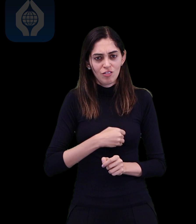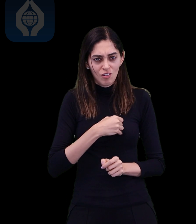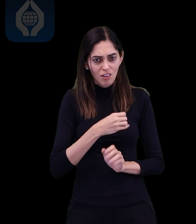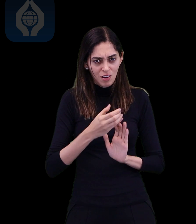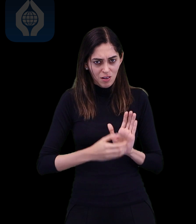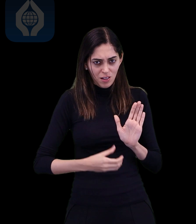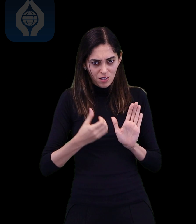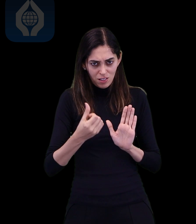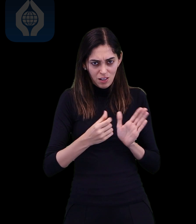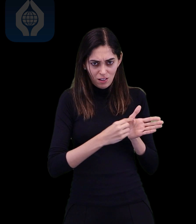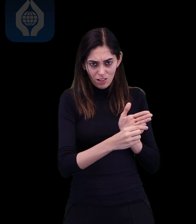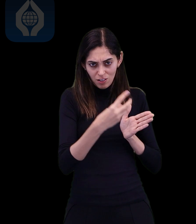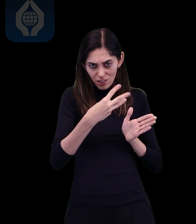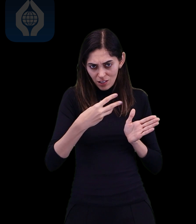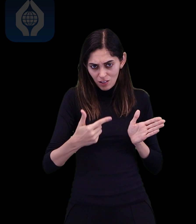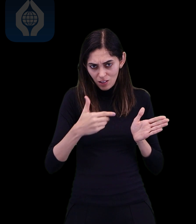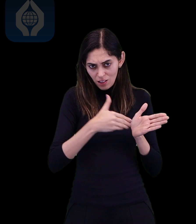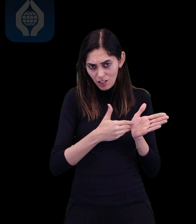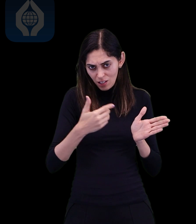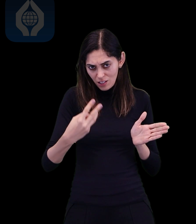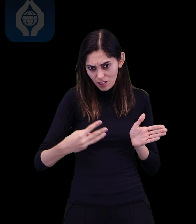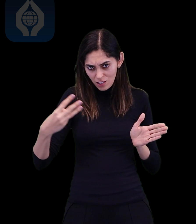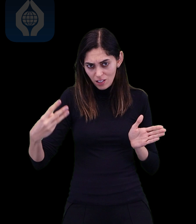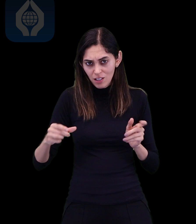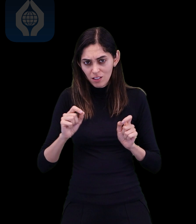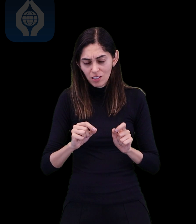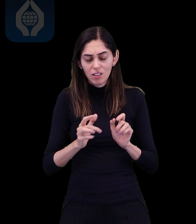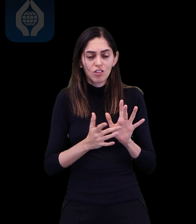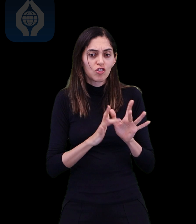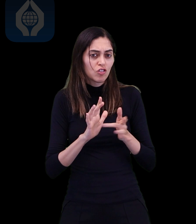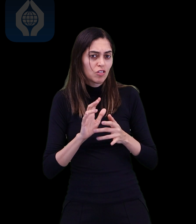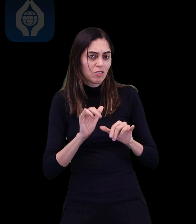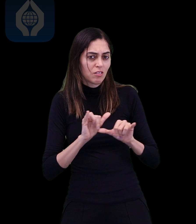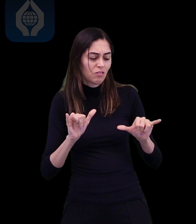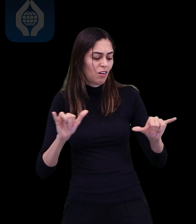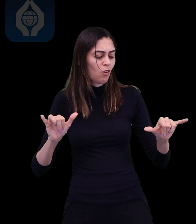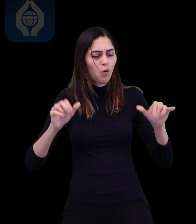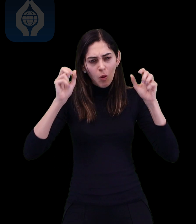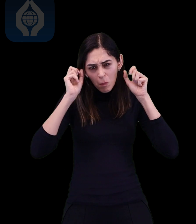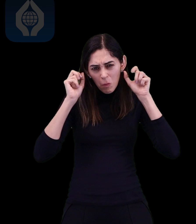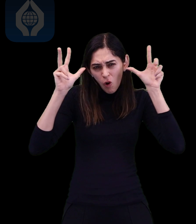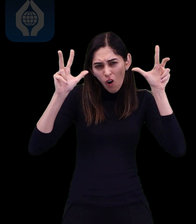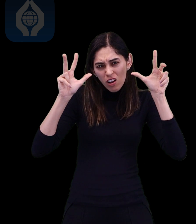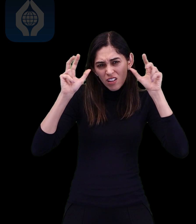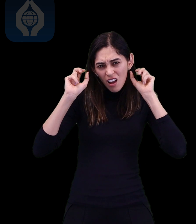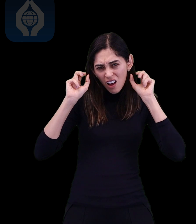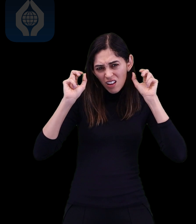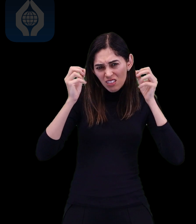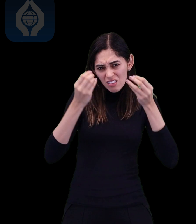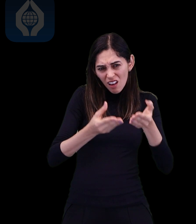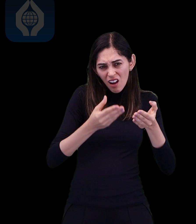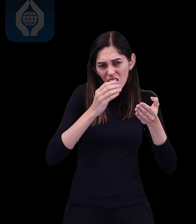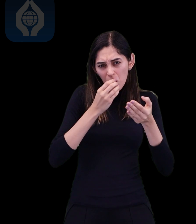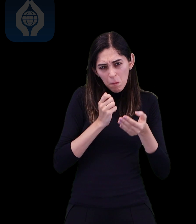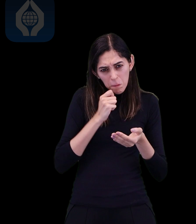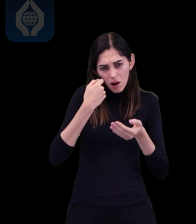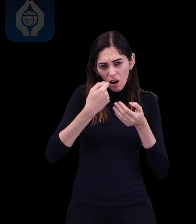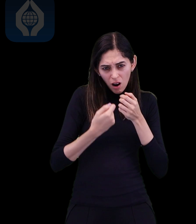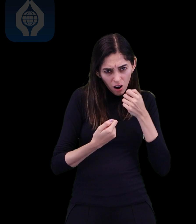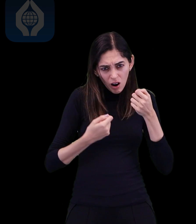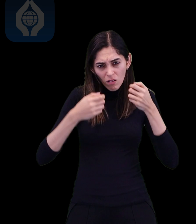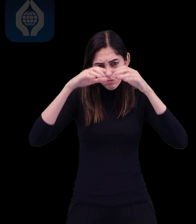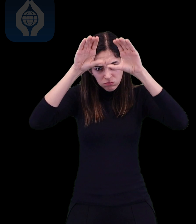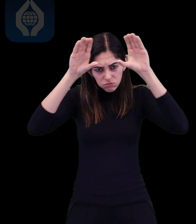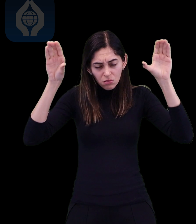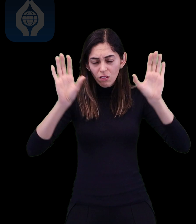a 33 está escrito, Jesus lhes disse, digo-lhes a verdade, não foi Moisés quem deu a vocês o pão do céu, mas é